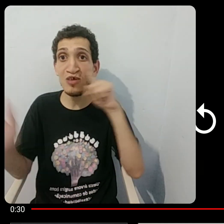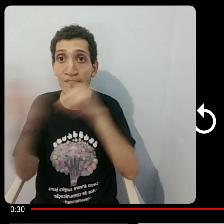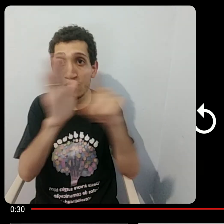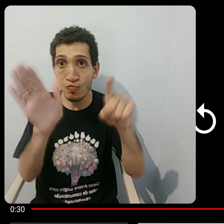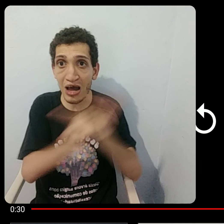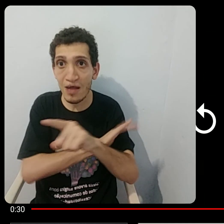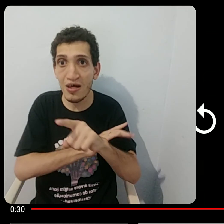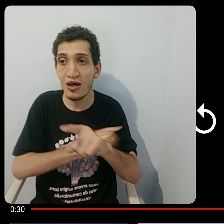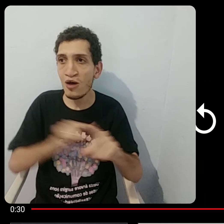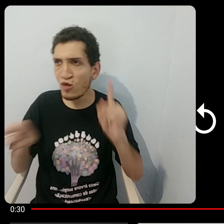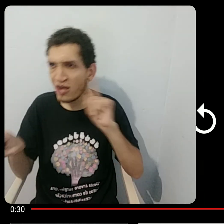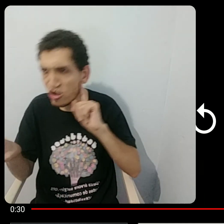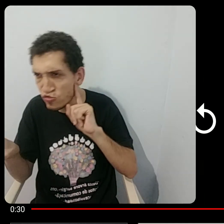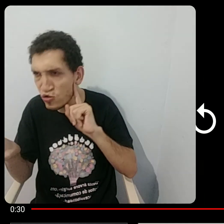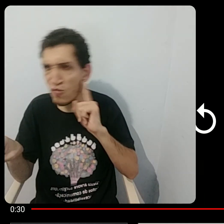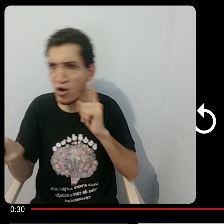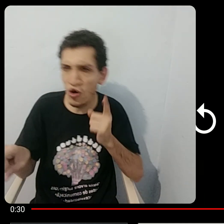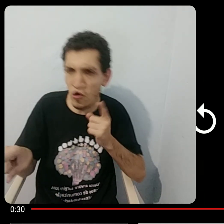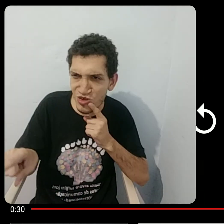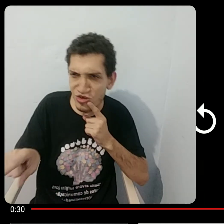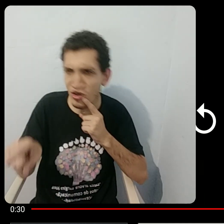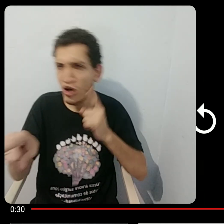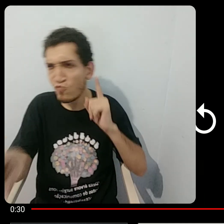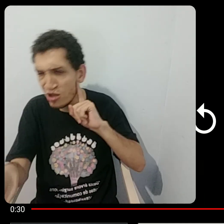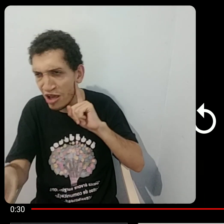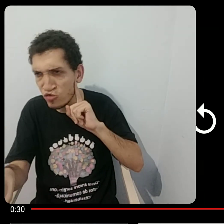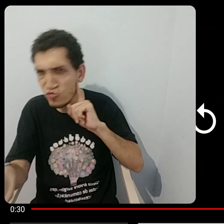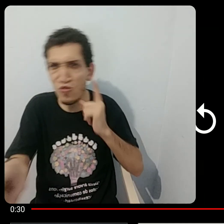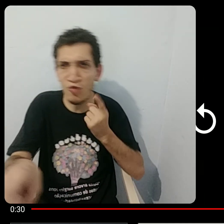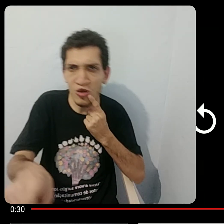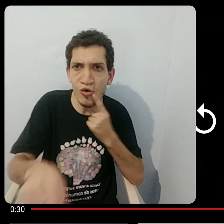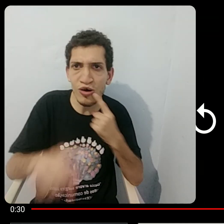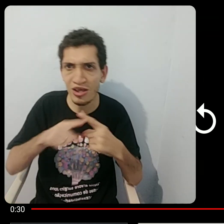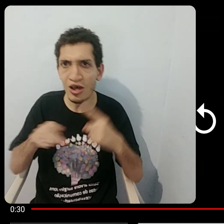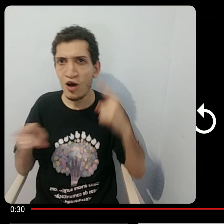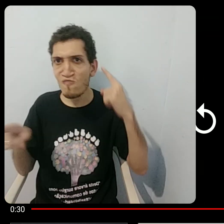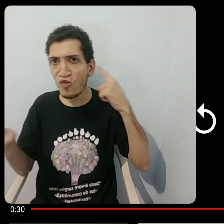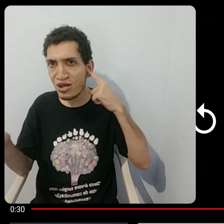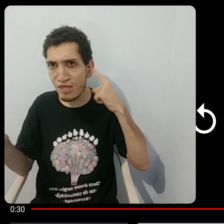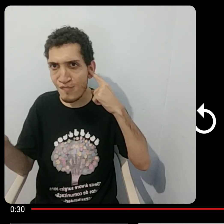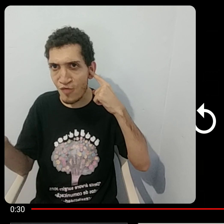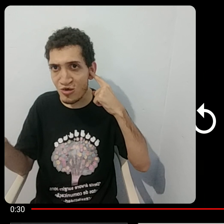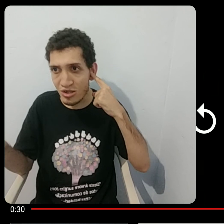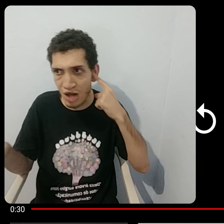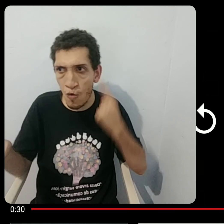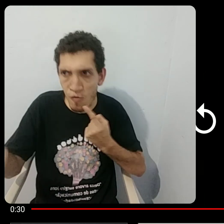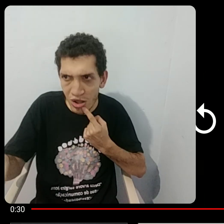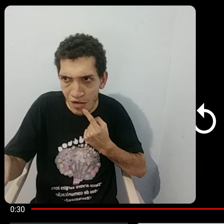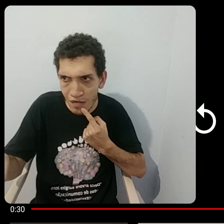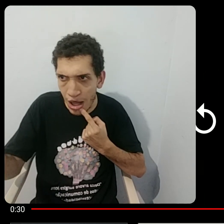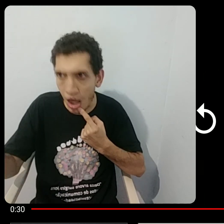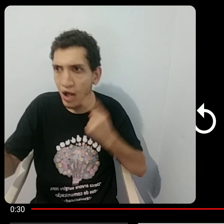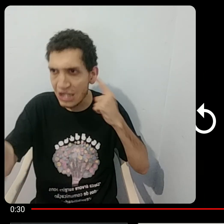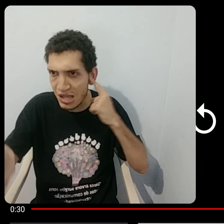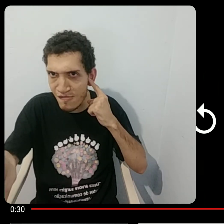ia perguntar, né? Você é surdo ou você é ouvinte? Você é surdo ou você. Por quê? Você tem problema na audição ou você fala? Você tem problema